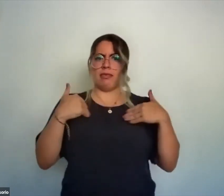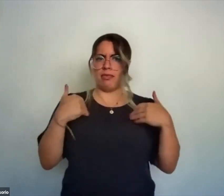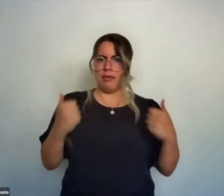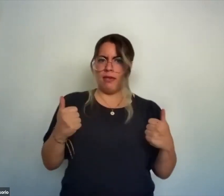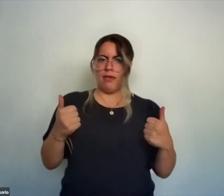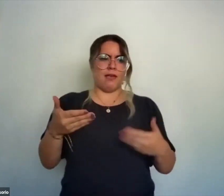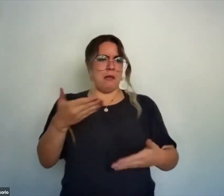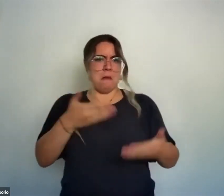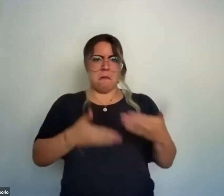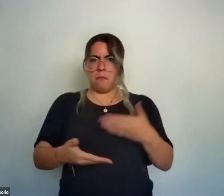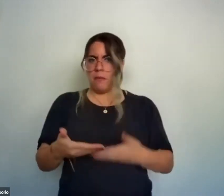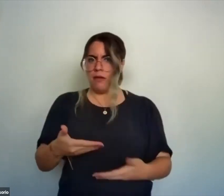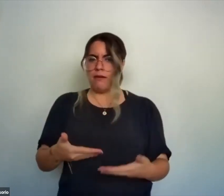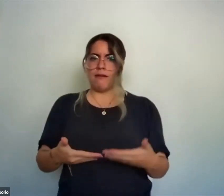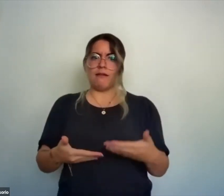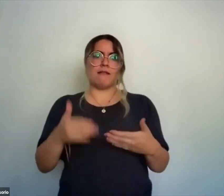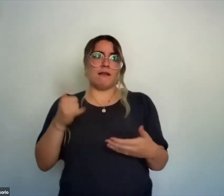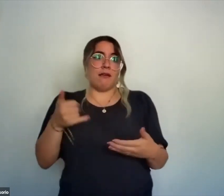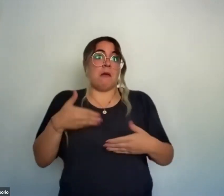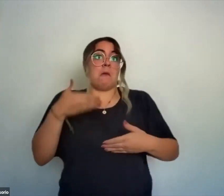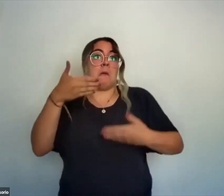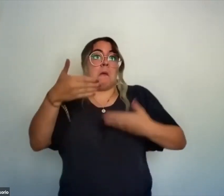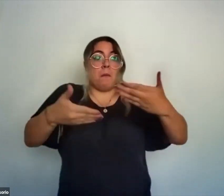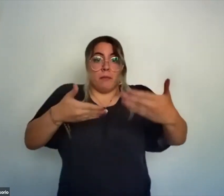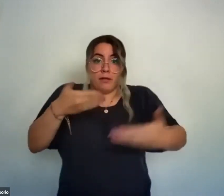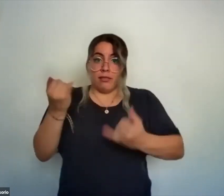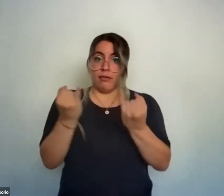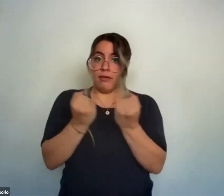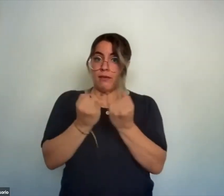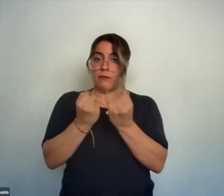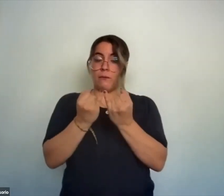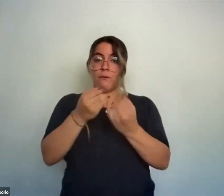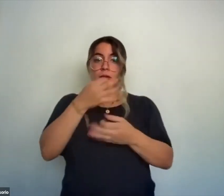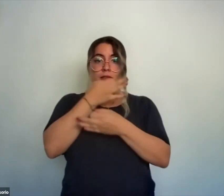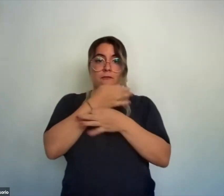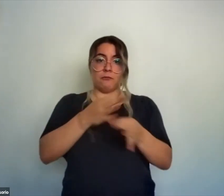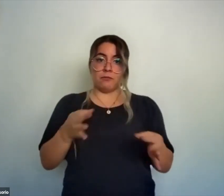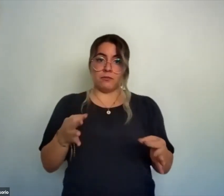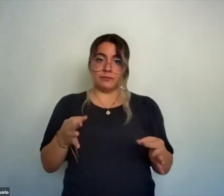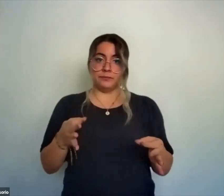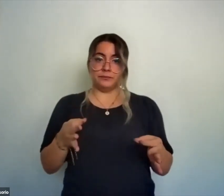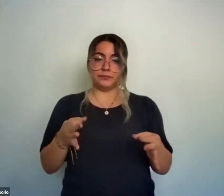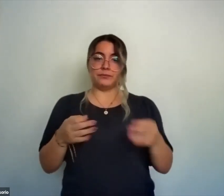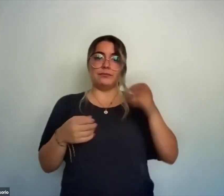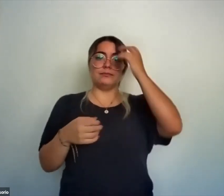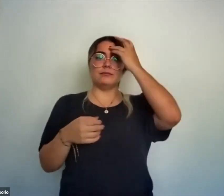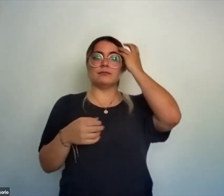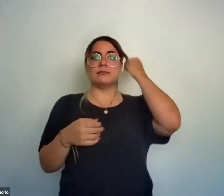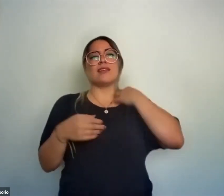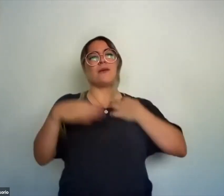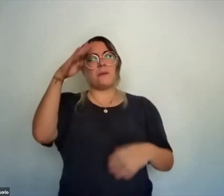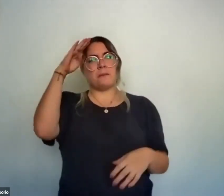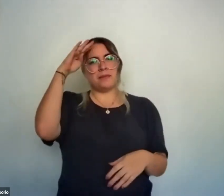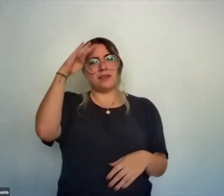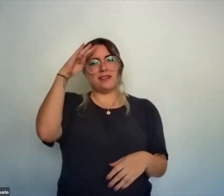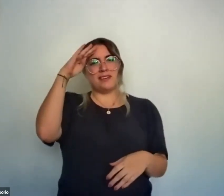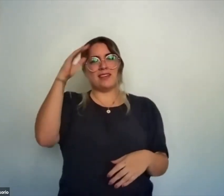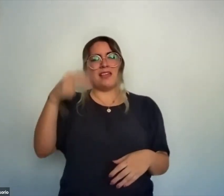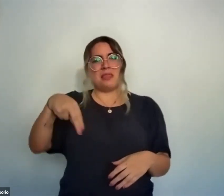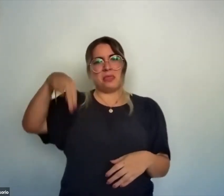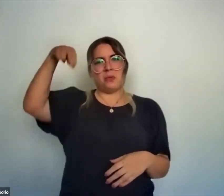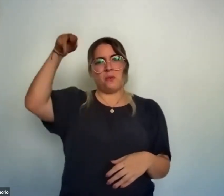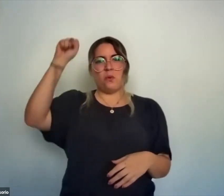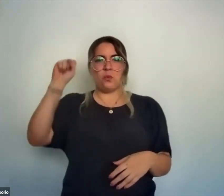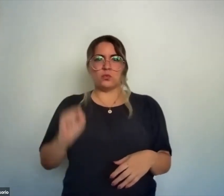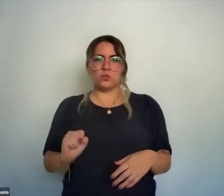práctica colonial que se originó en el norte y algunas instituciones en el sur quieren imponer en espacios donde se toca el